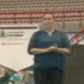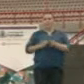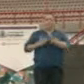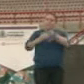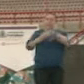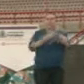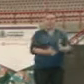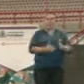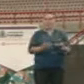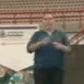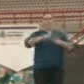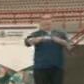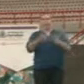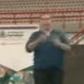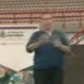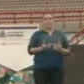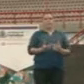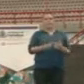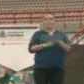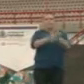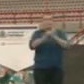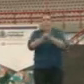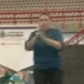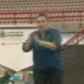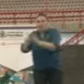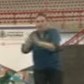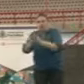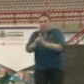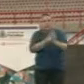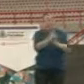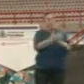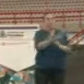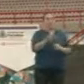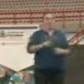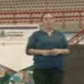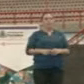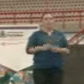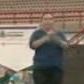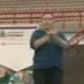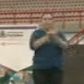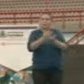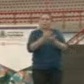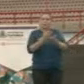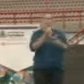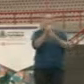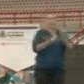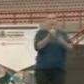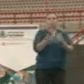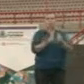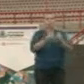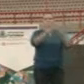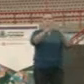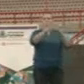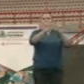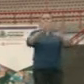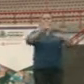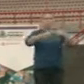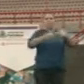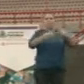devoto, mas um homem questionador por causa do momento que ele vivia. que começou a questionar a ideia de venda de objetos